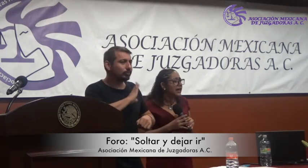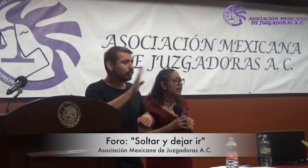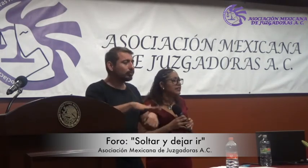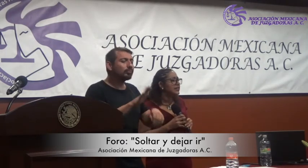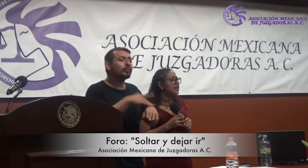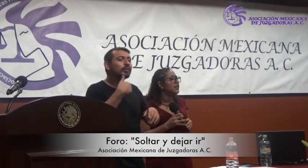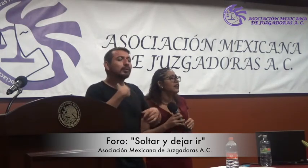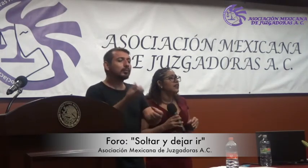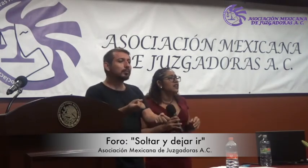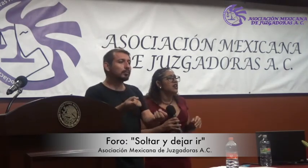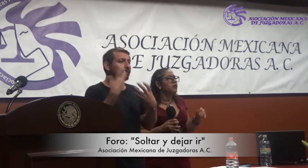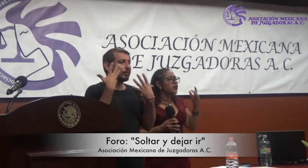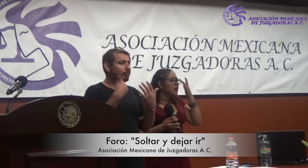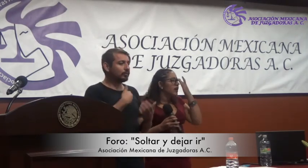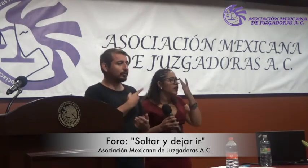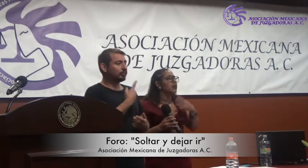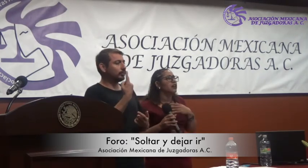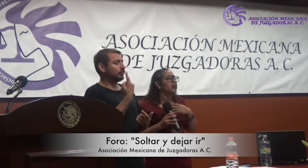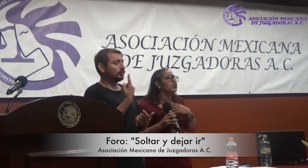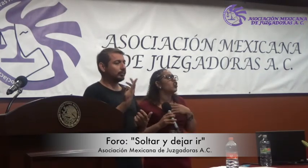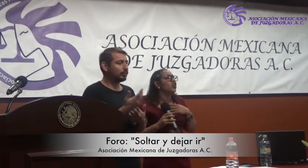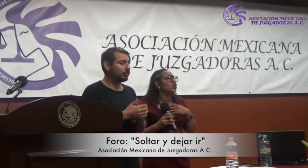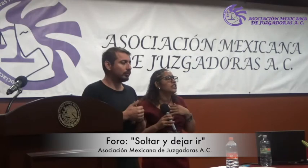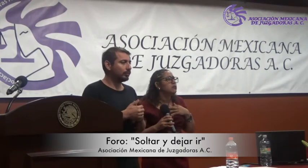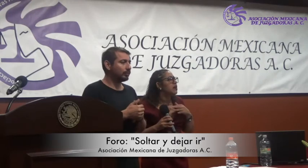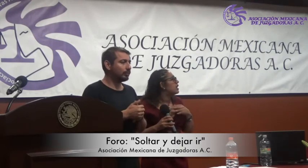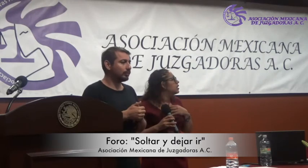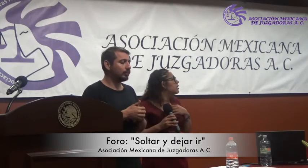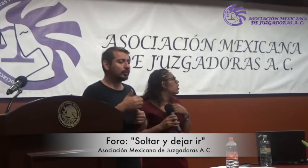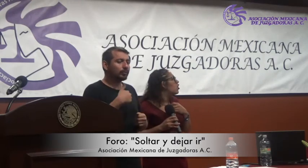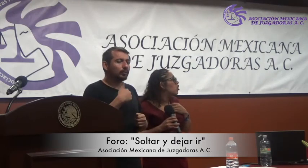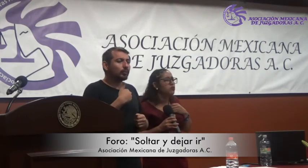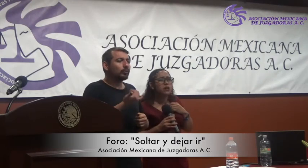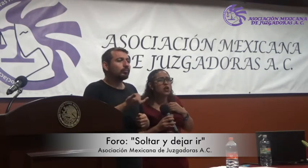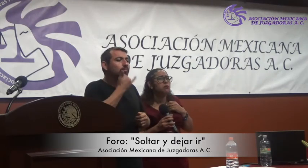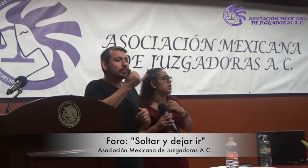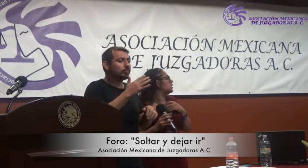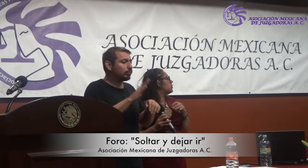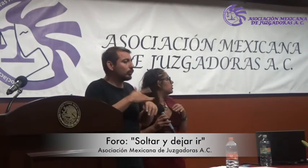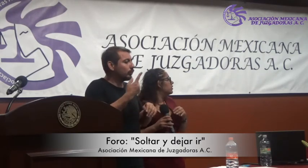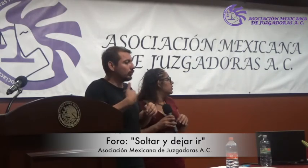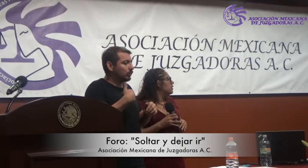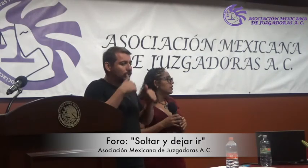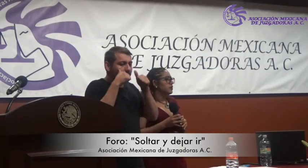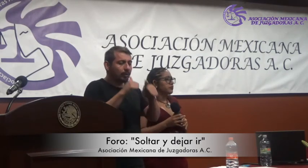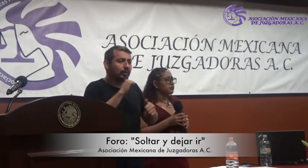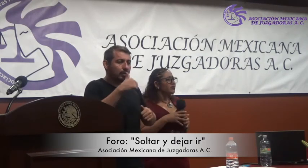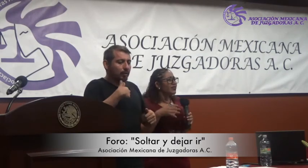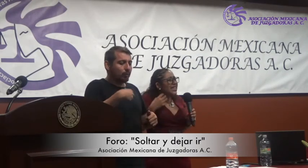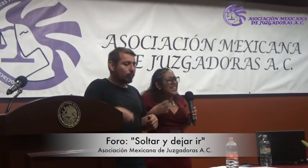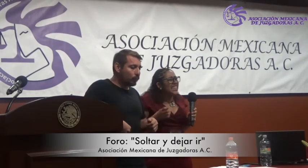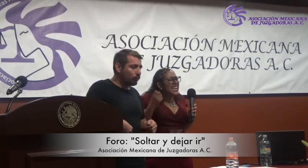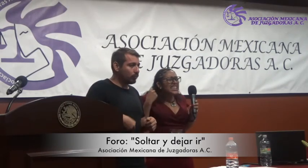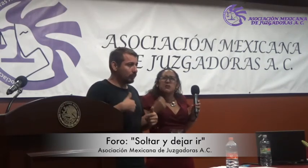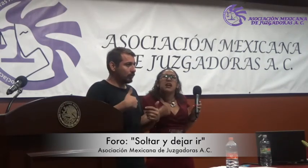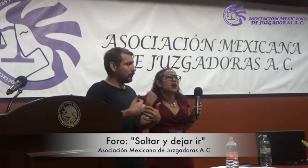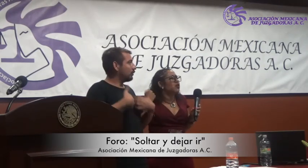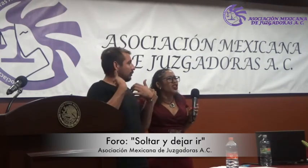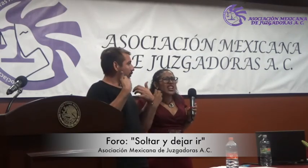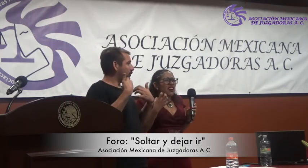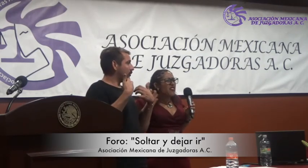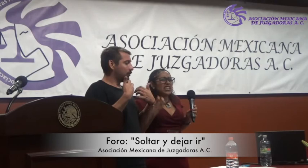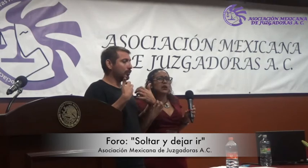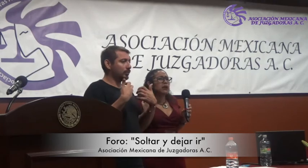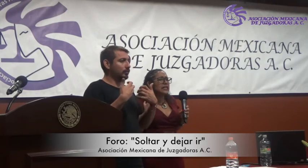me dejaste? ¿Y por qué yo no hice más y me enojo conmigo mismo? Y ya que se me